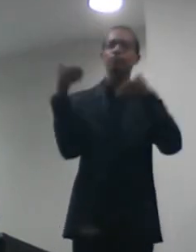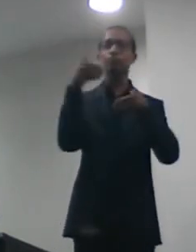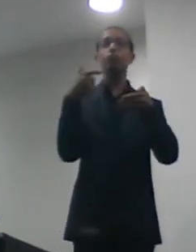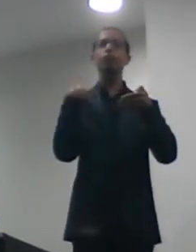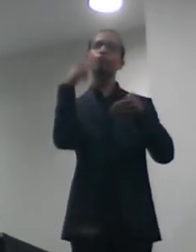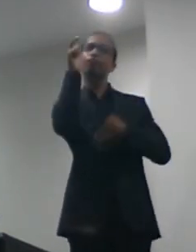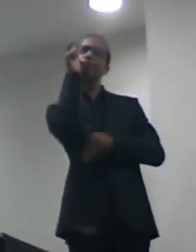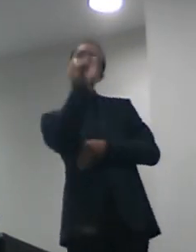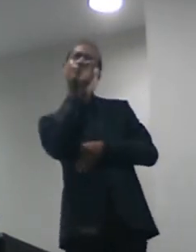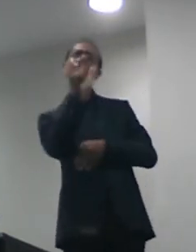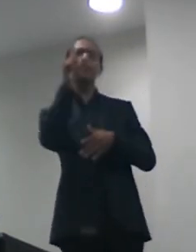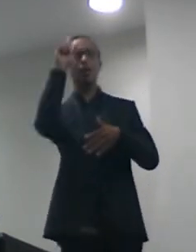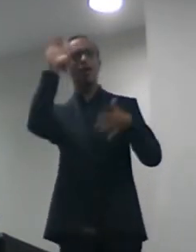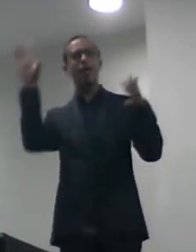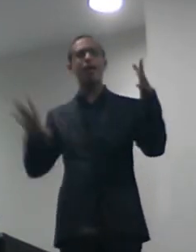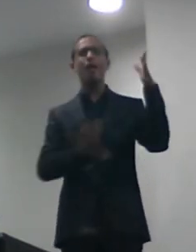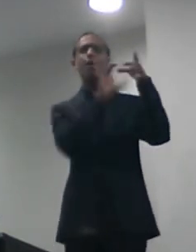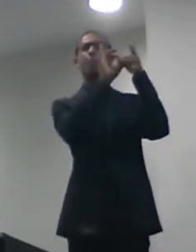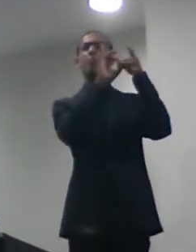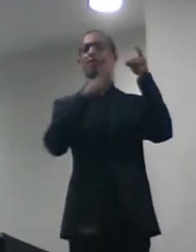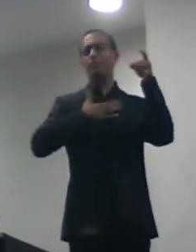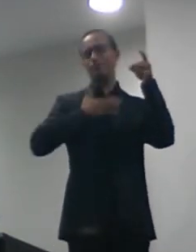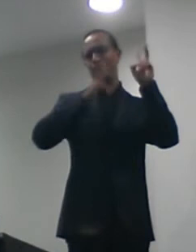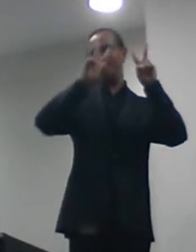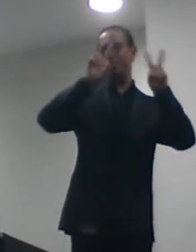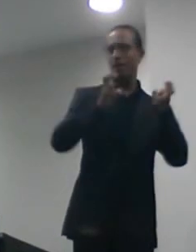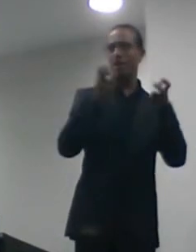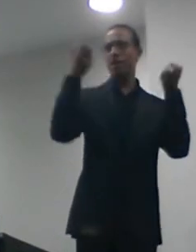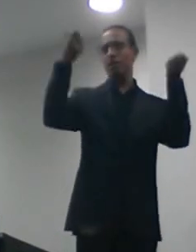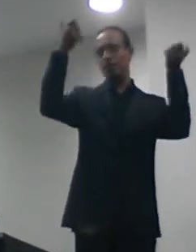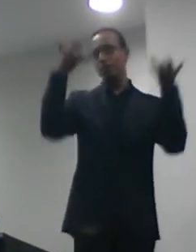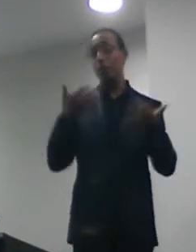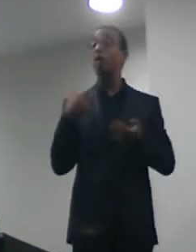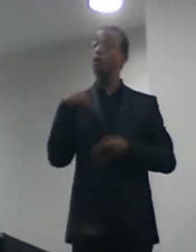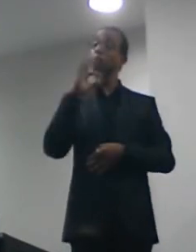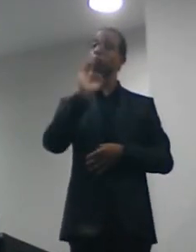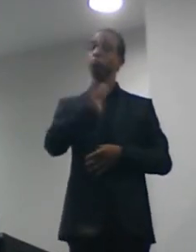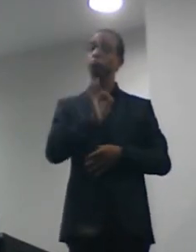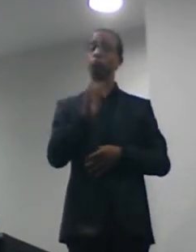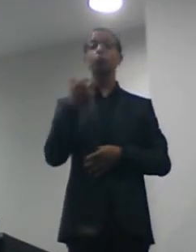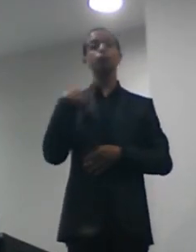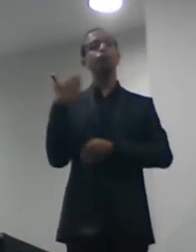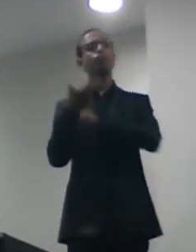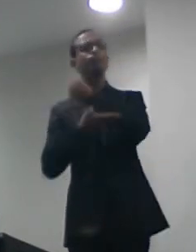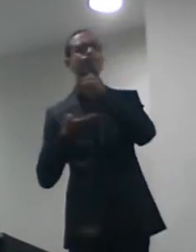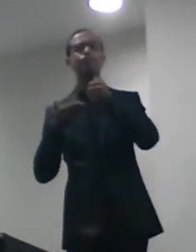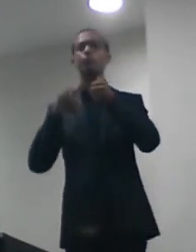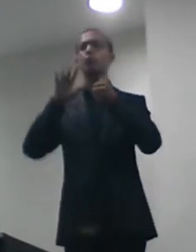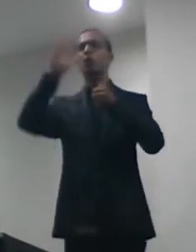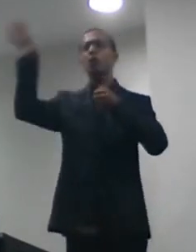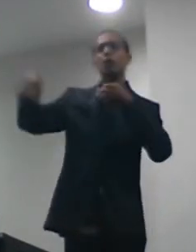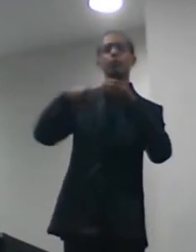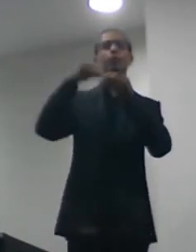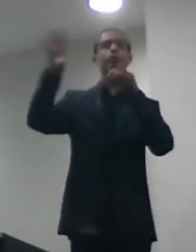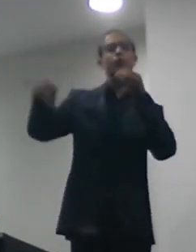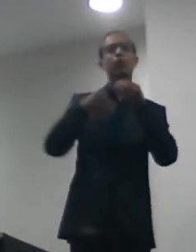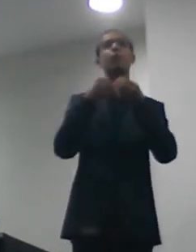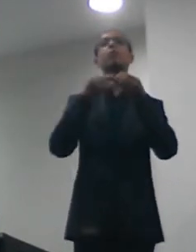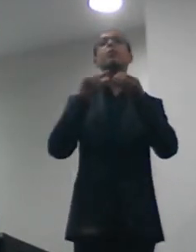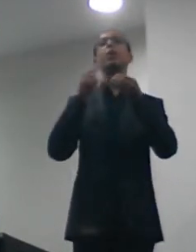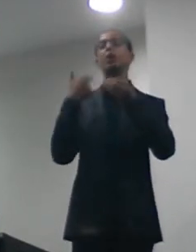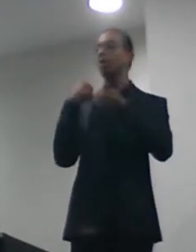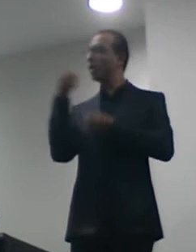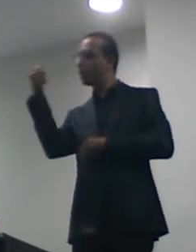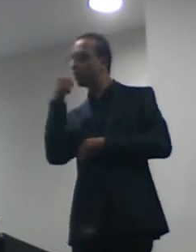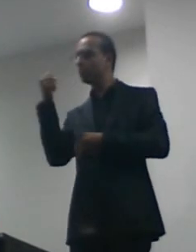me chamou muita atenção, porque vinculava muito ao meu tema. E é isso realmente que eles querem. Como eu tomei como base, eu utilizei, na verdade, eu